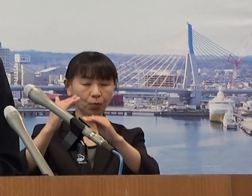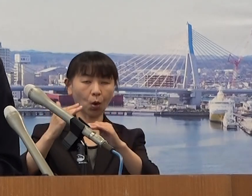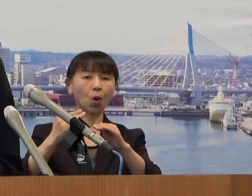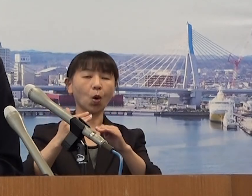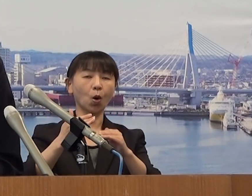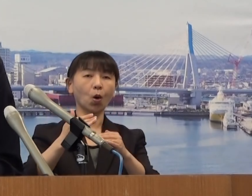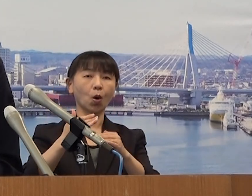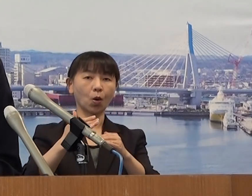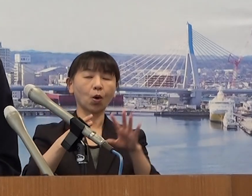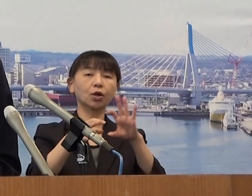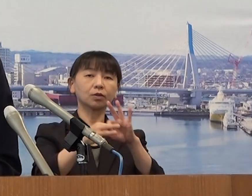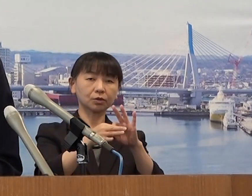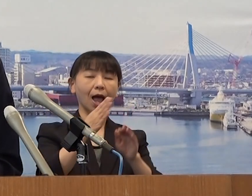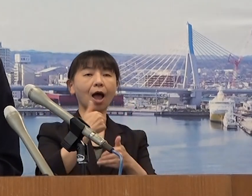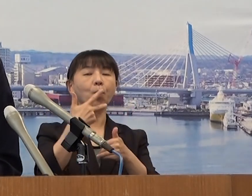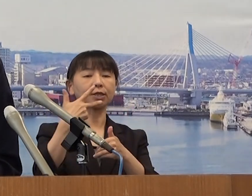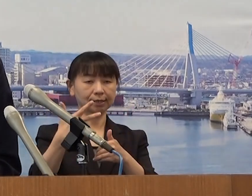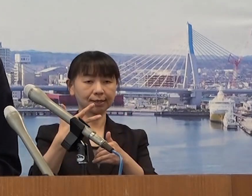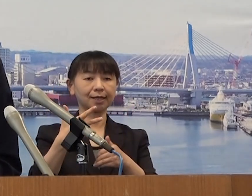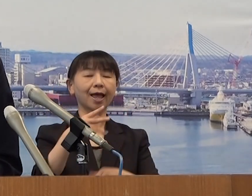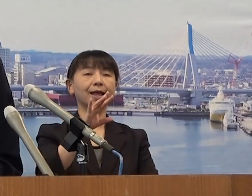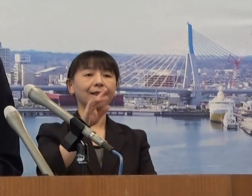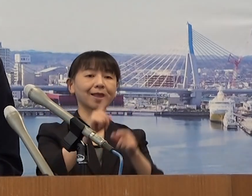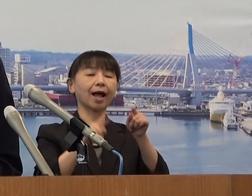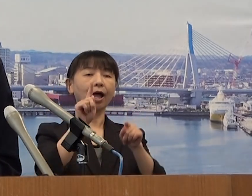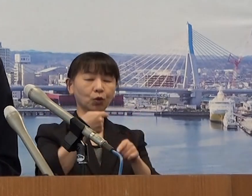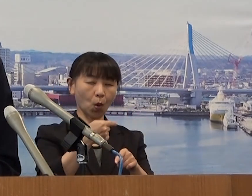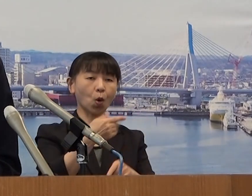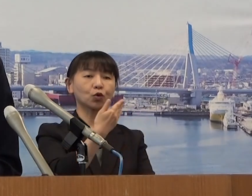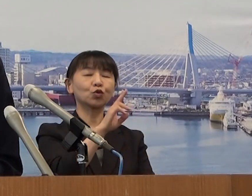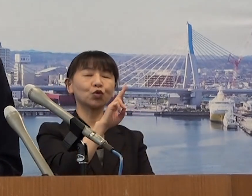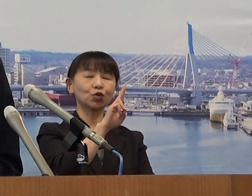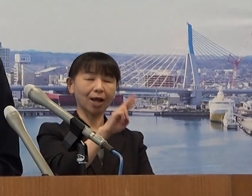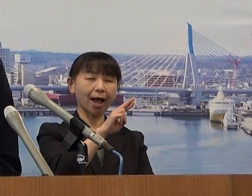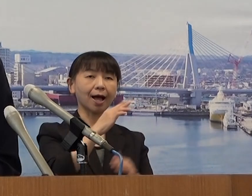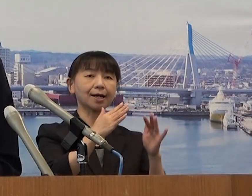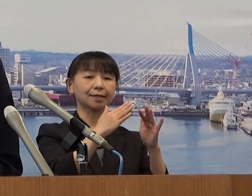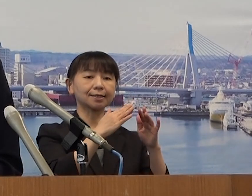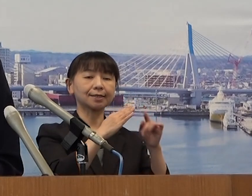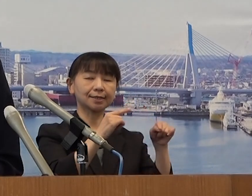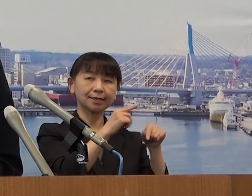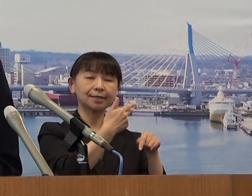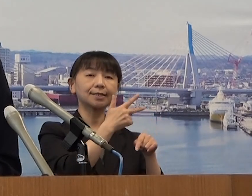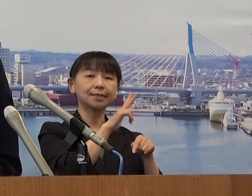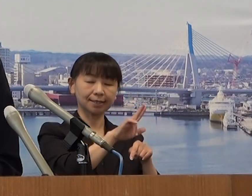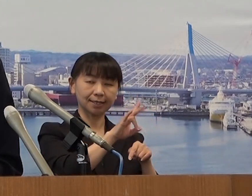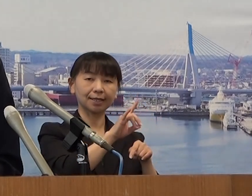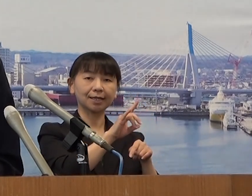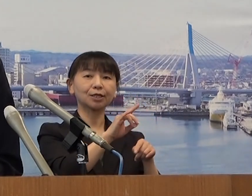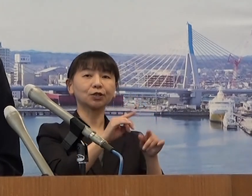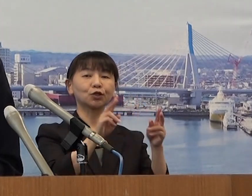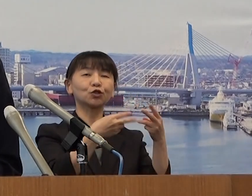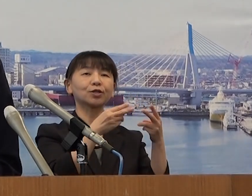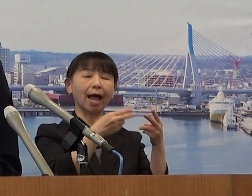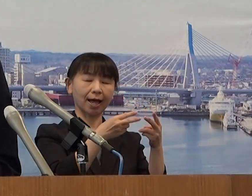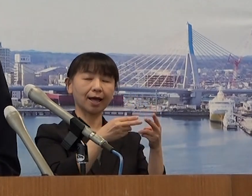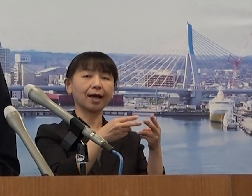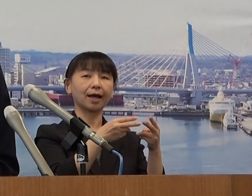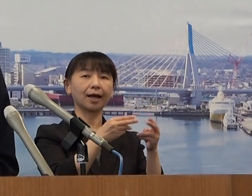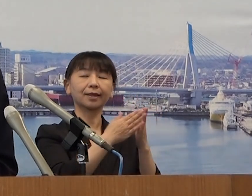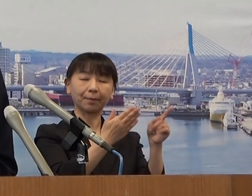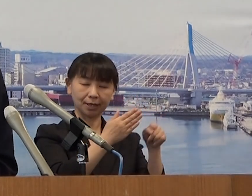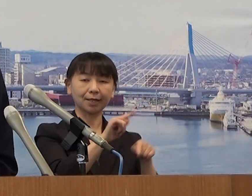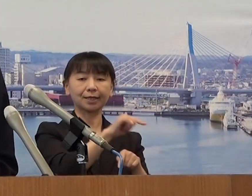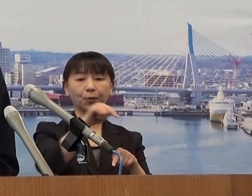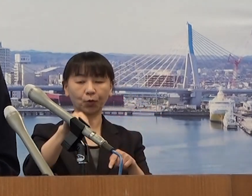地青森市中野区倉敷市南砺市杉並区の5自治体の